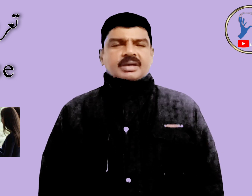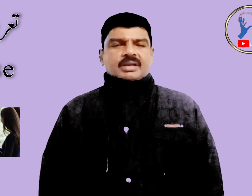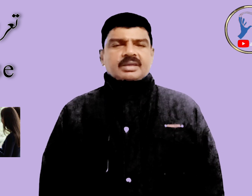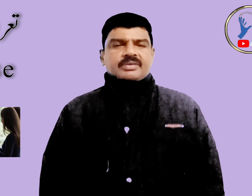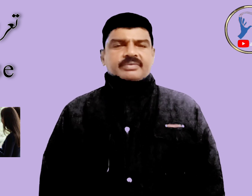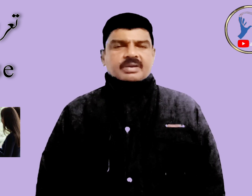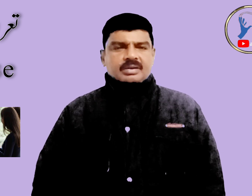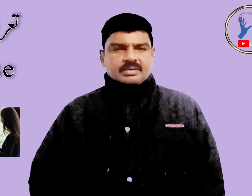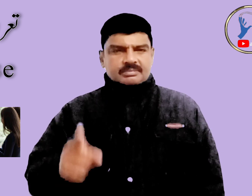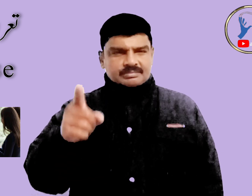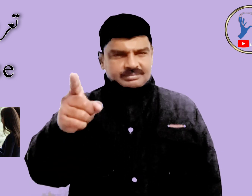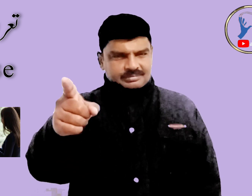तारीफ करना,